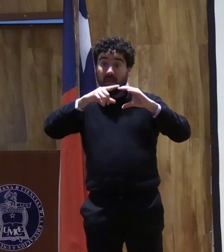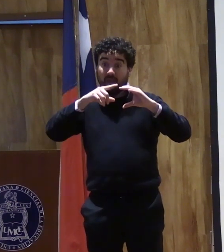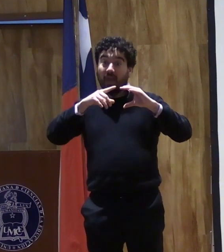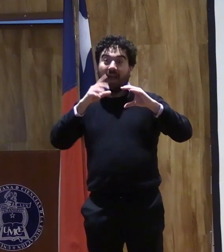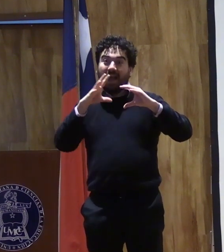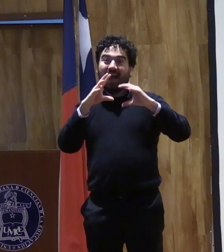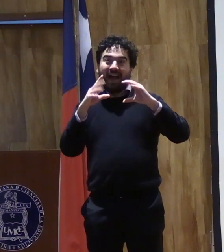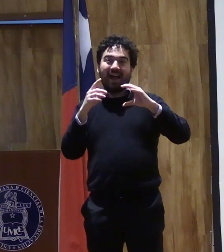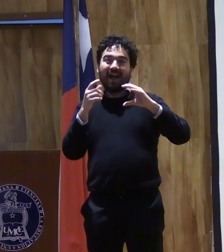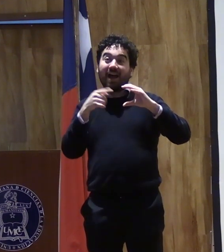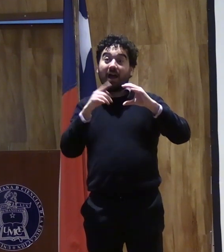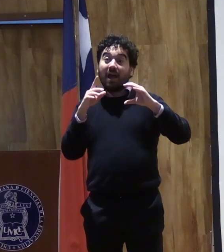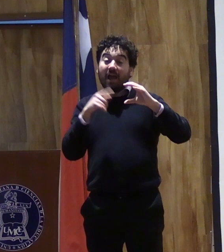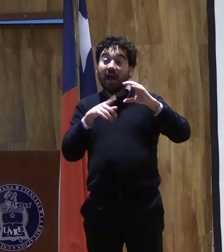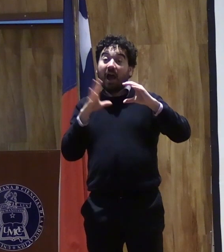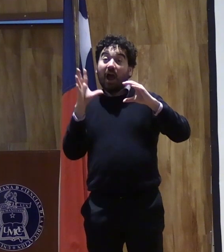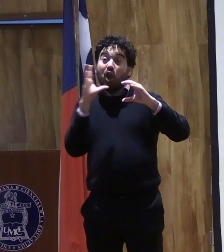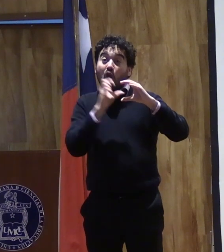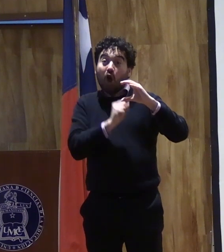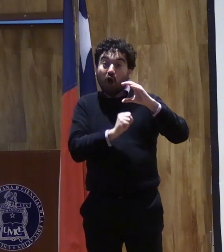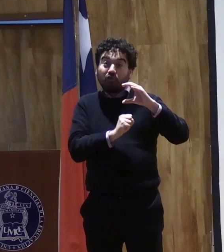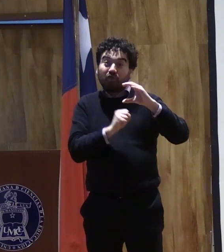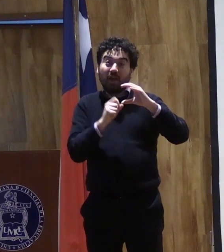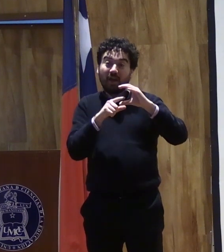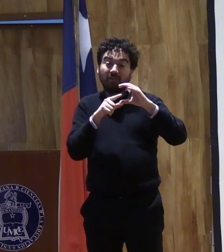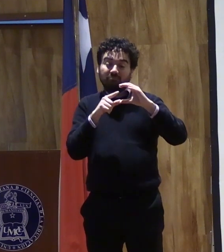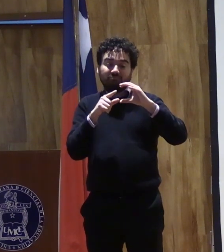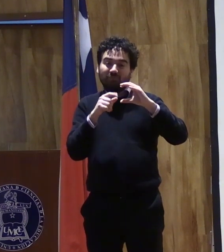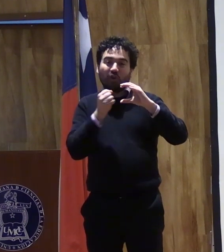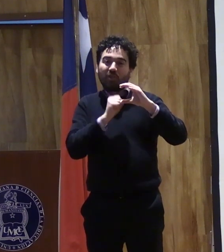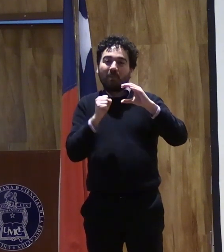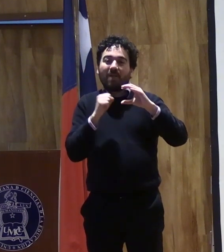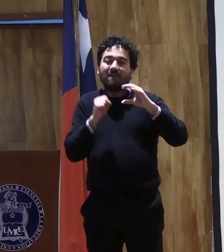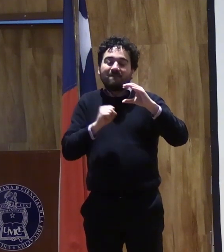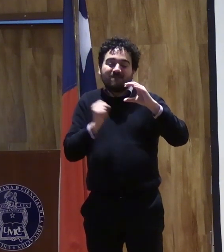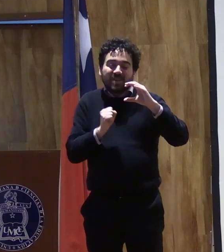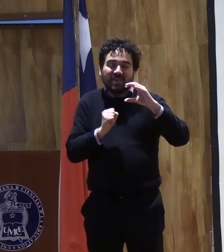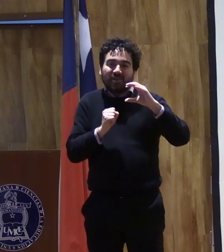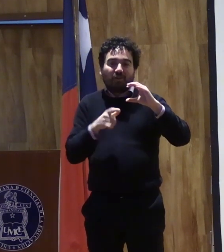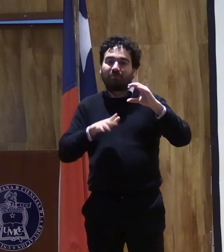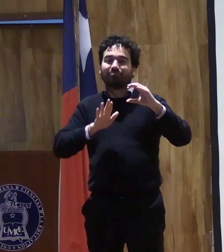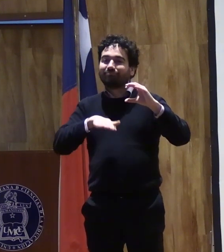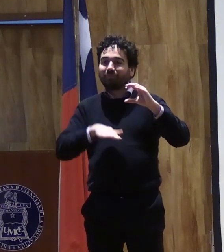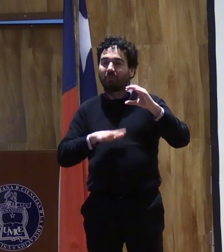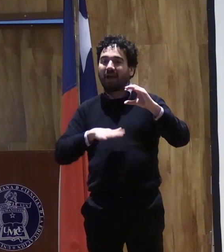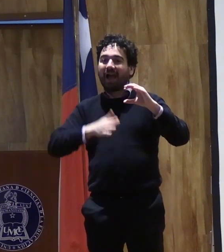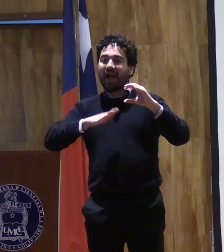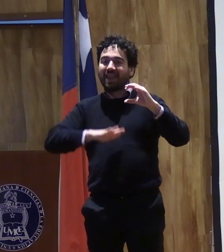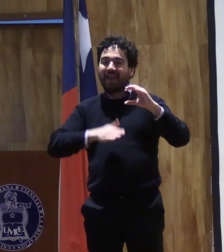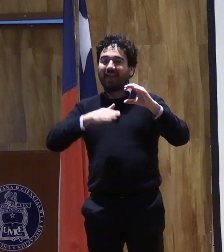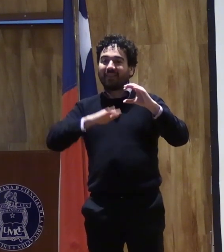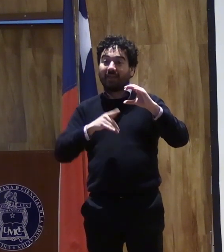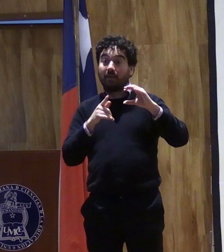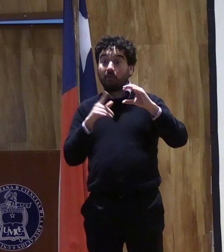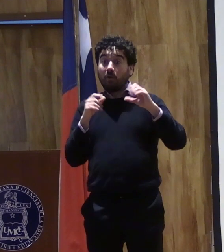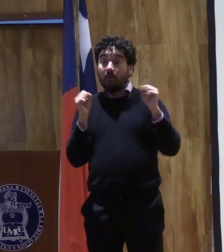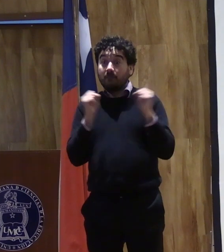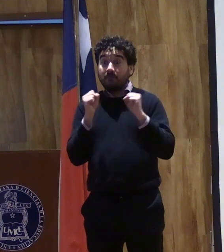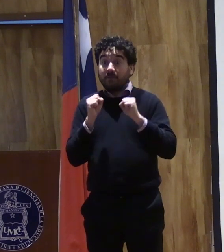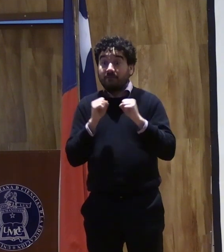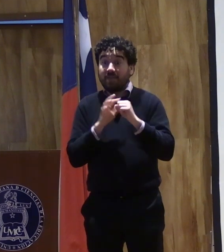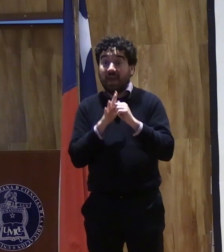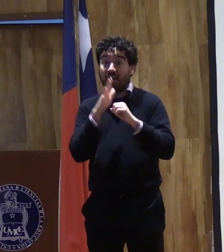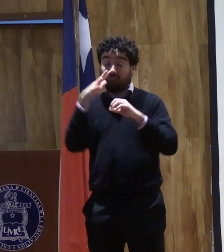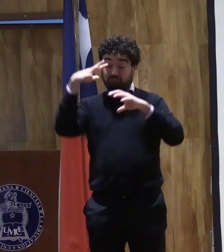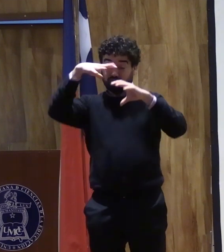noche. En una noche despejadísima de invierno, la temperatura se pone por debajo de cero, porque el